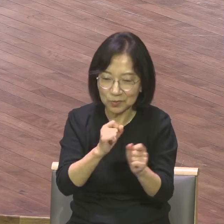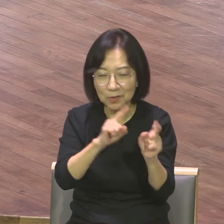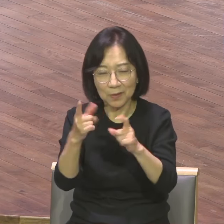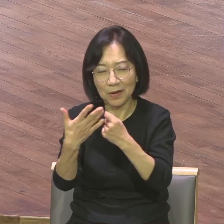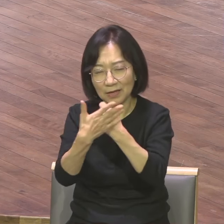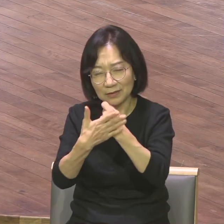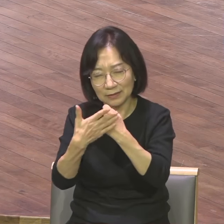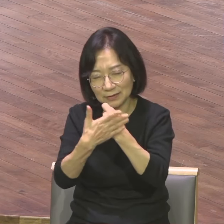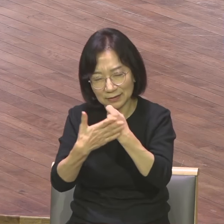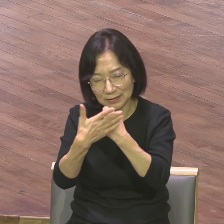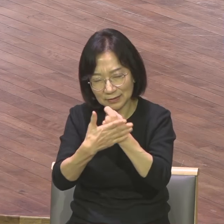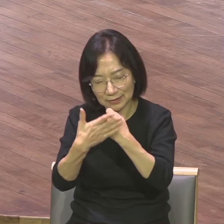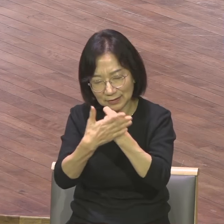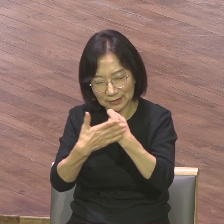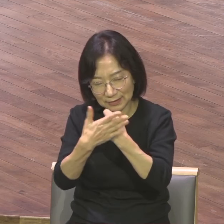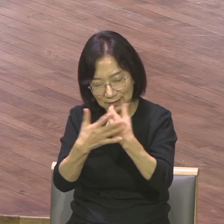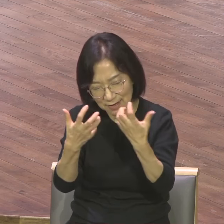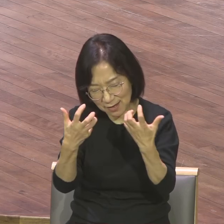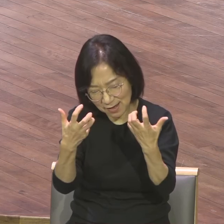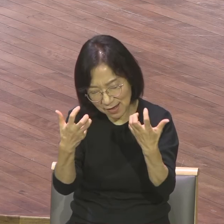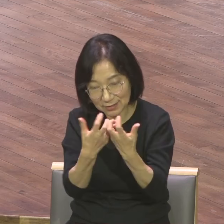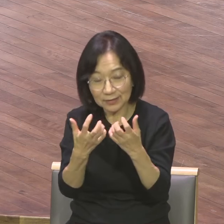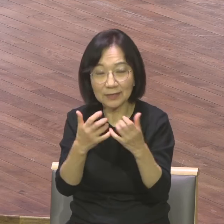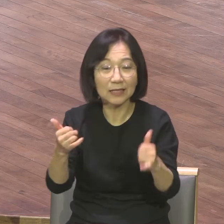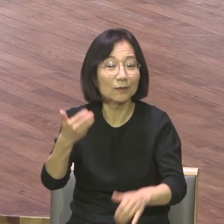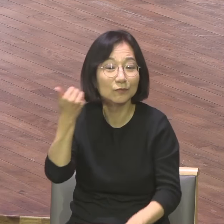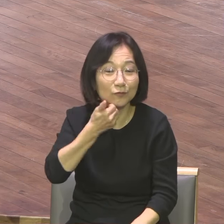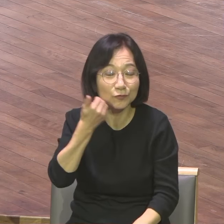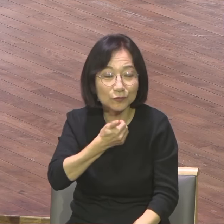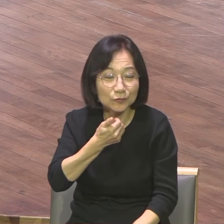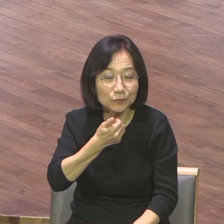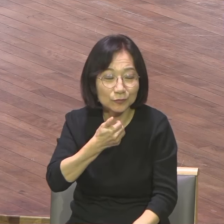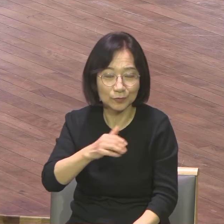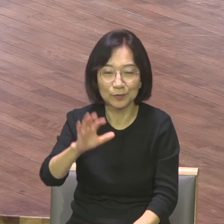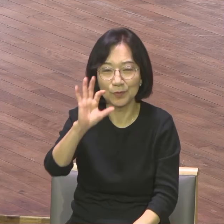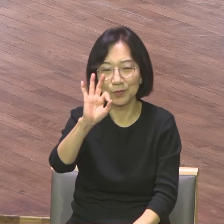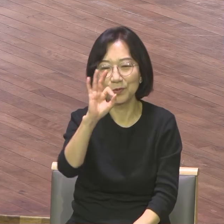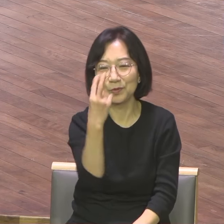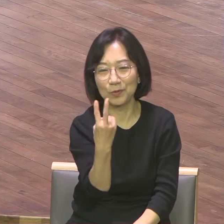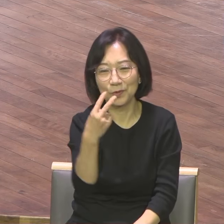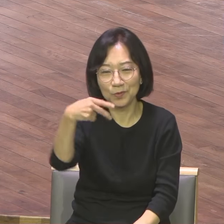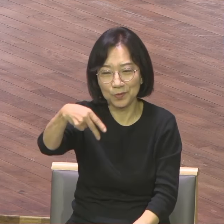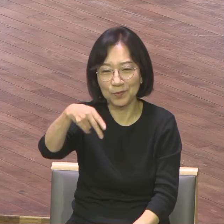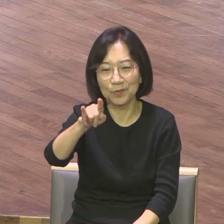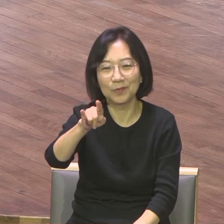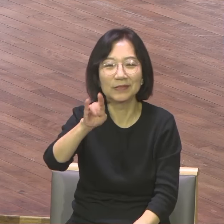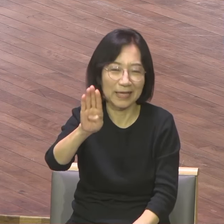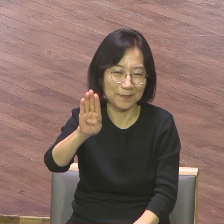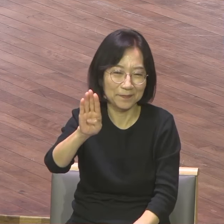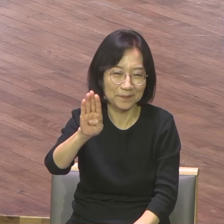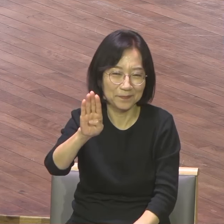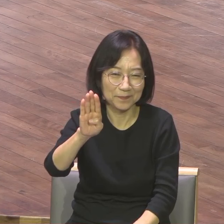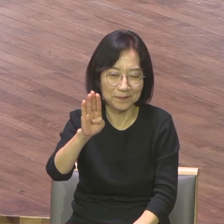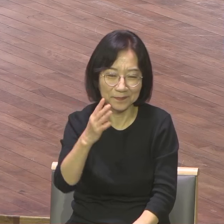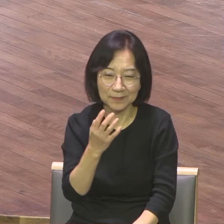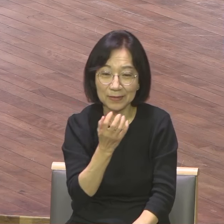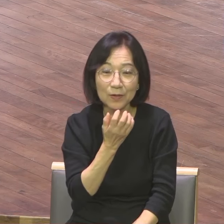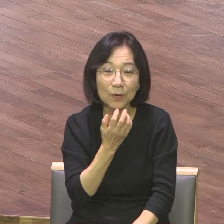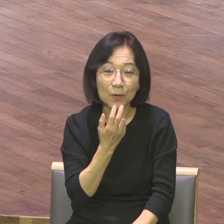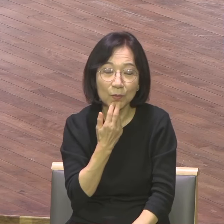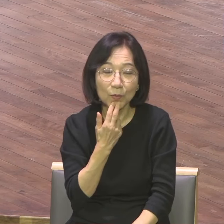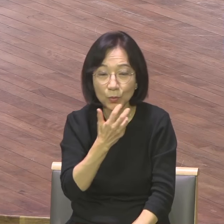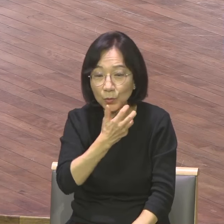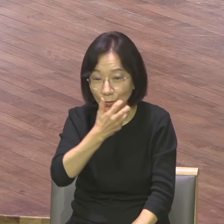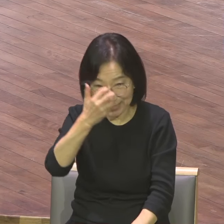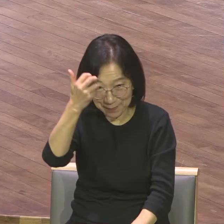넘치는 대표적인 인물이 있는데 그 인물이 누구예요? 요셉이지요. 요셉. 여러분 생각해 보세요. 저 이거 잘 아시잖아요. 요셉.